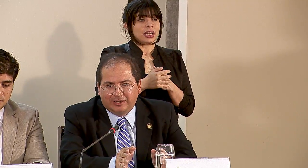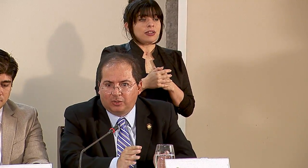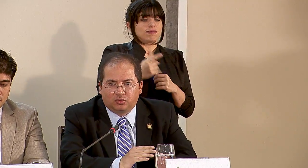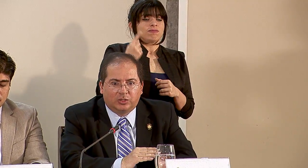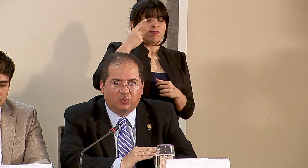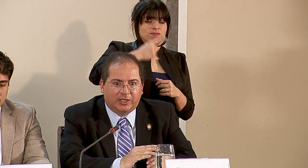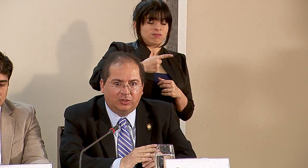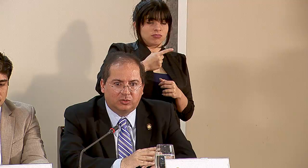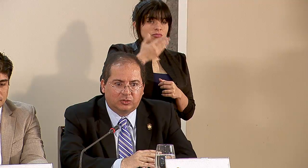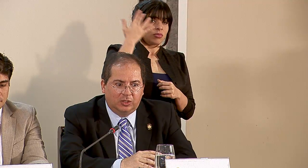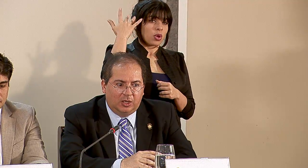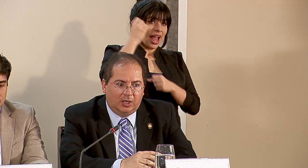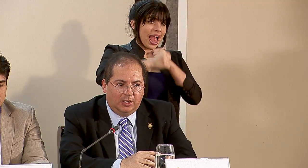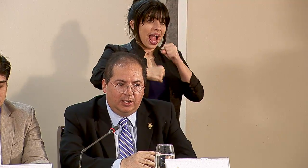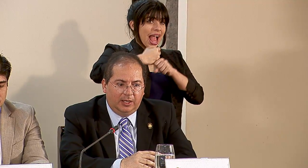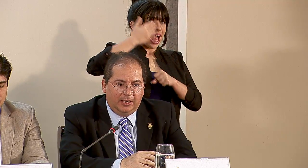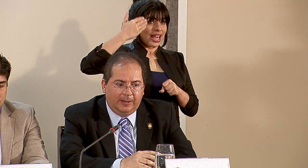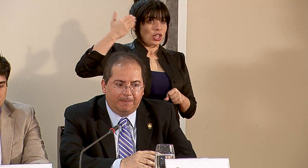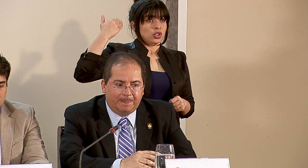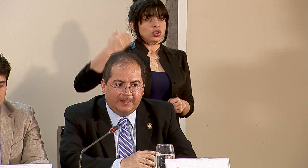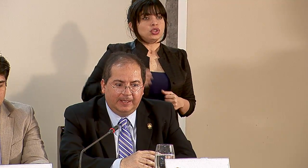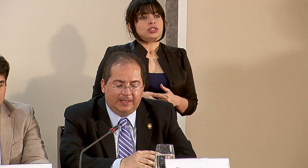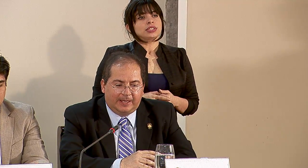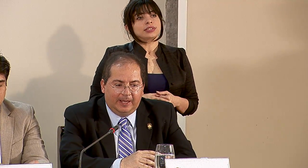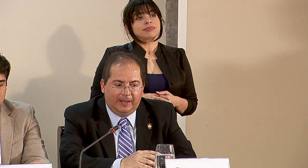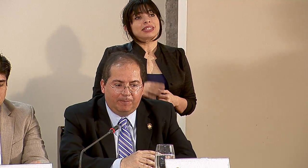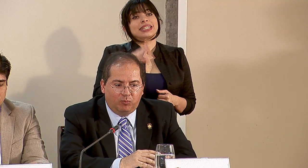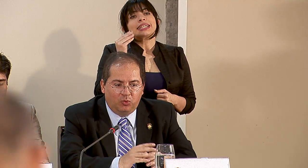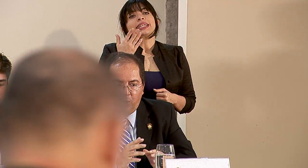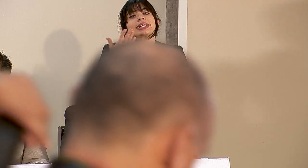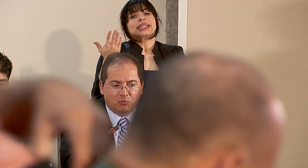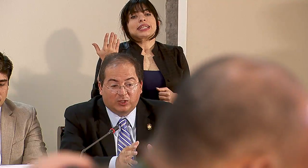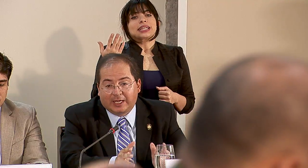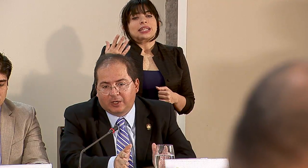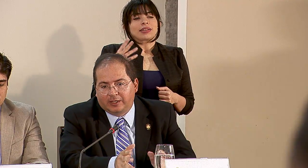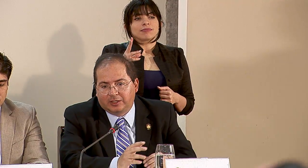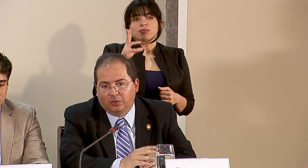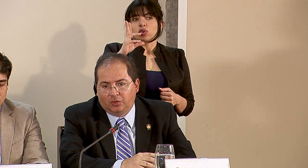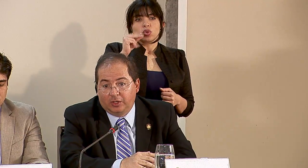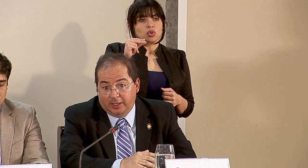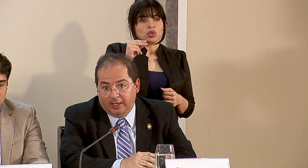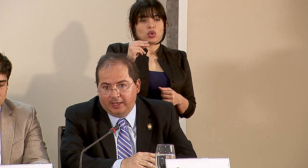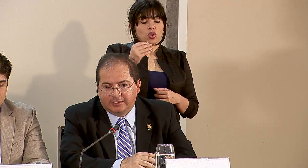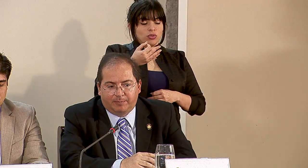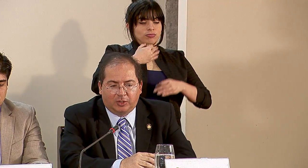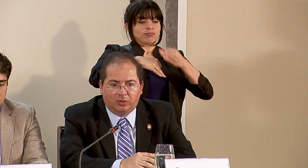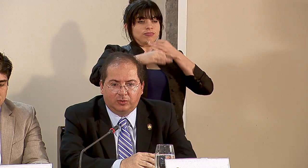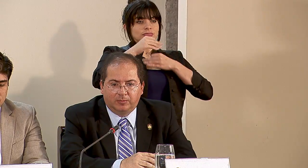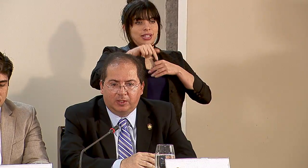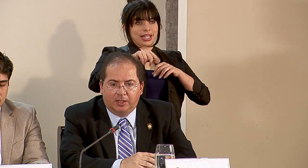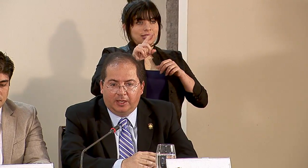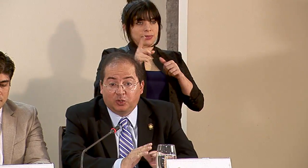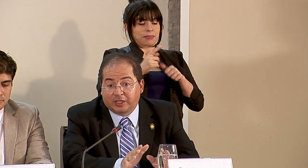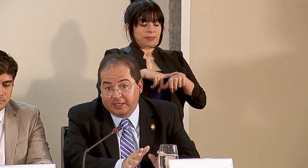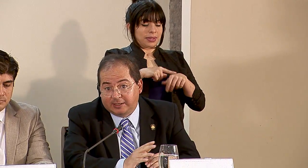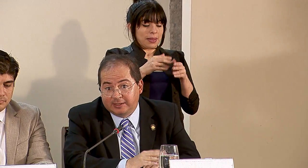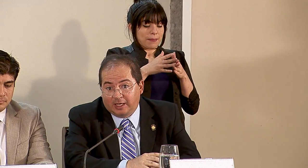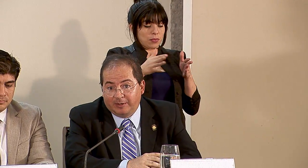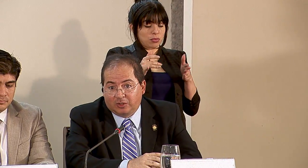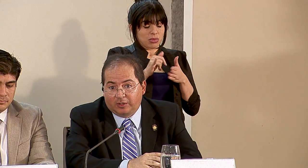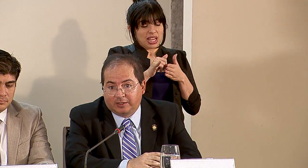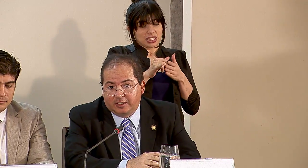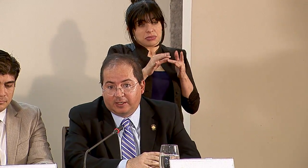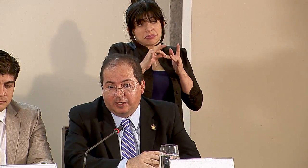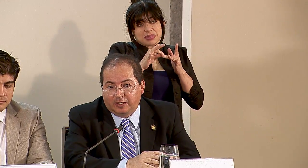durante los últimos años y que no se ha revertido en este periodo. Eso sería